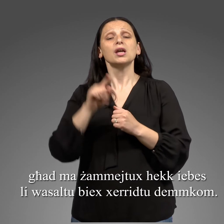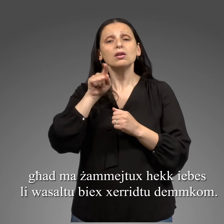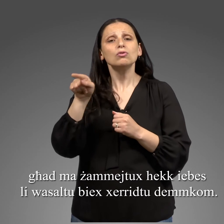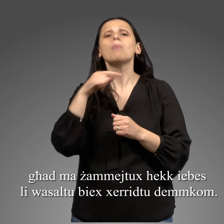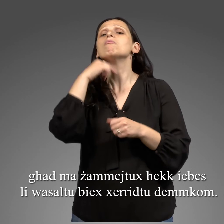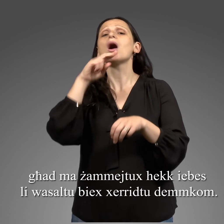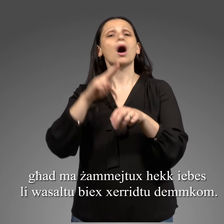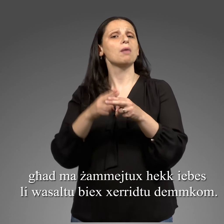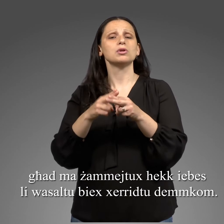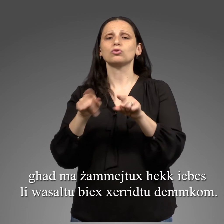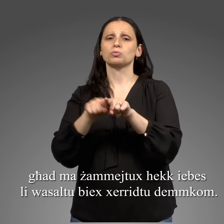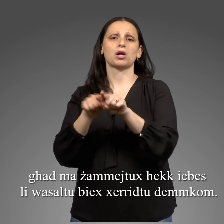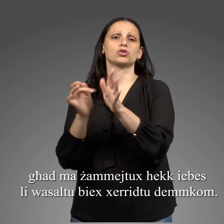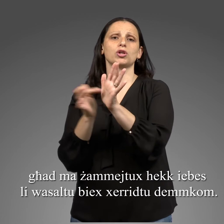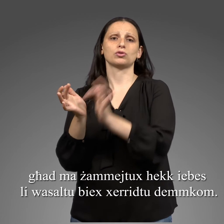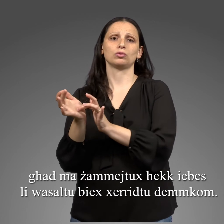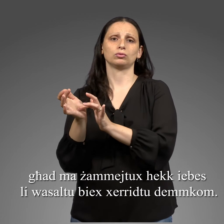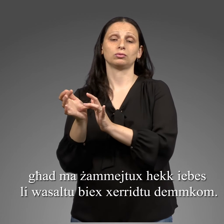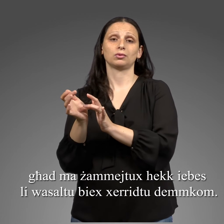li wasaltu biex xerritu demkom?